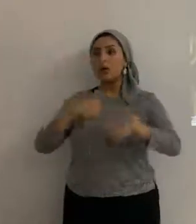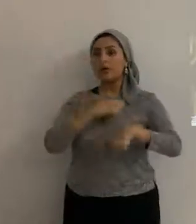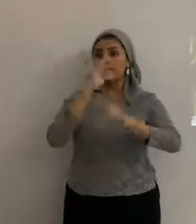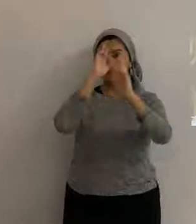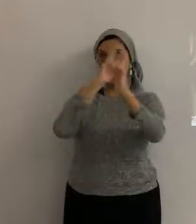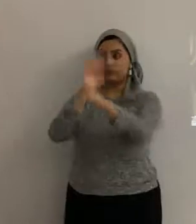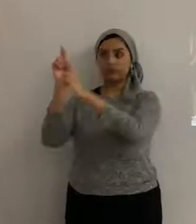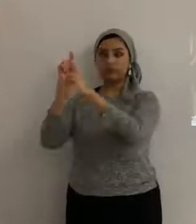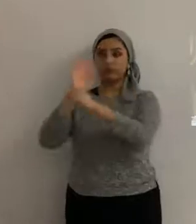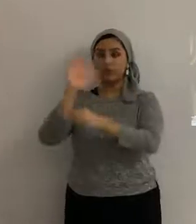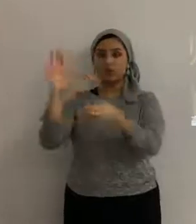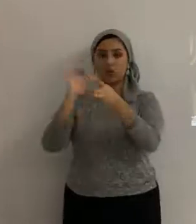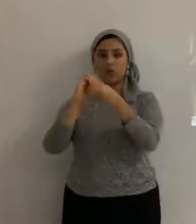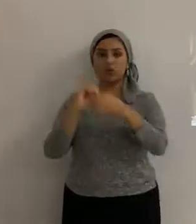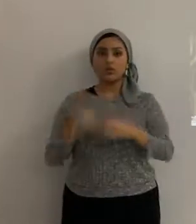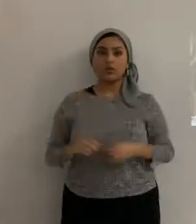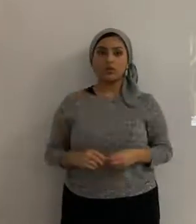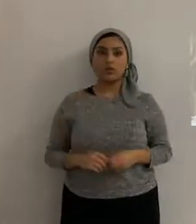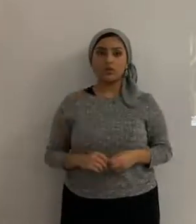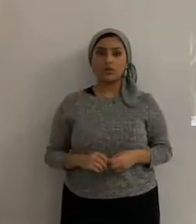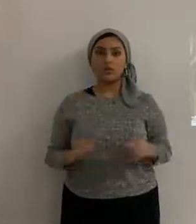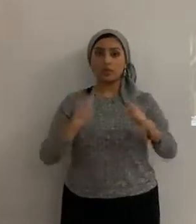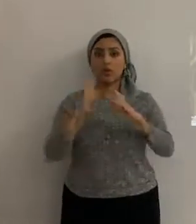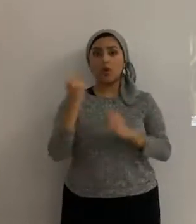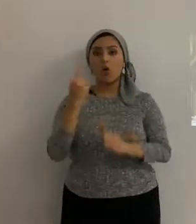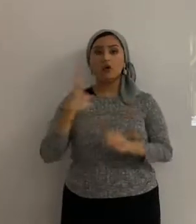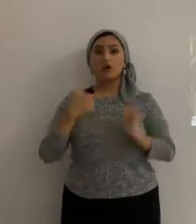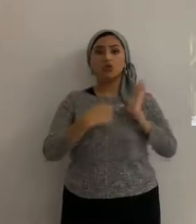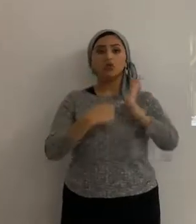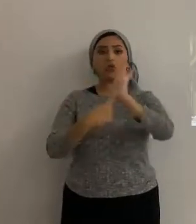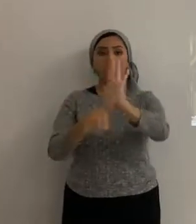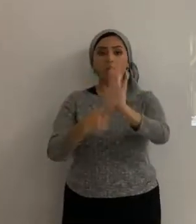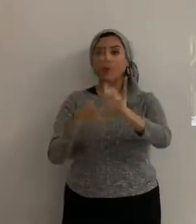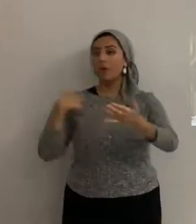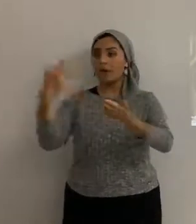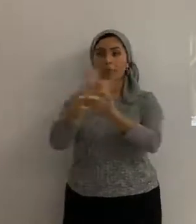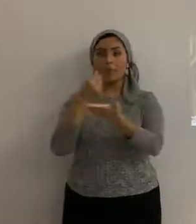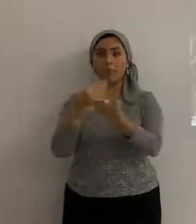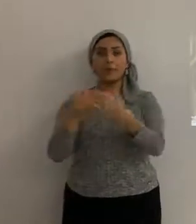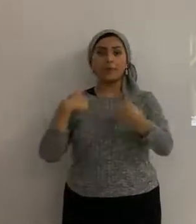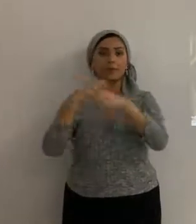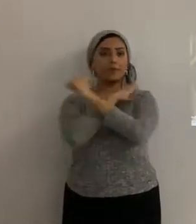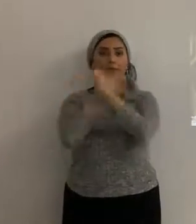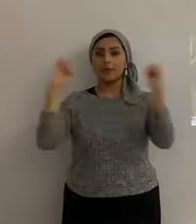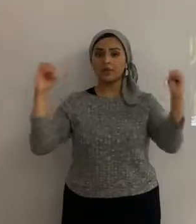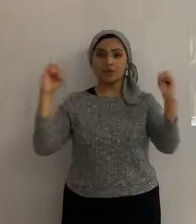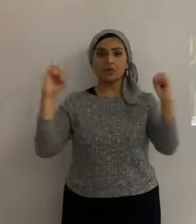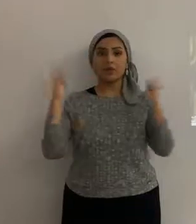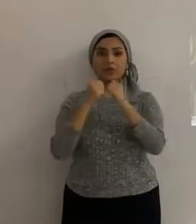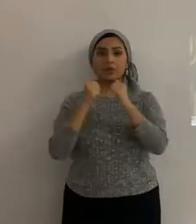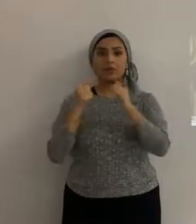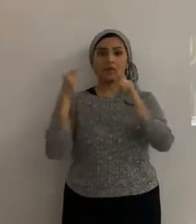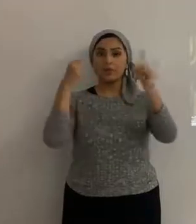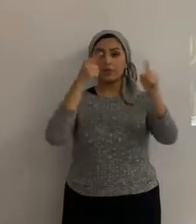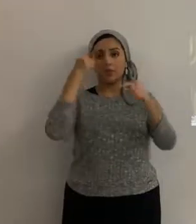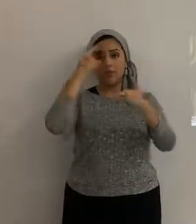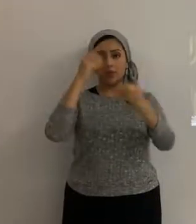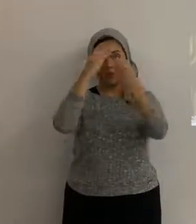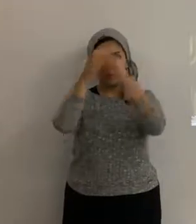los derechos de autor, simplemente las mostramos sin fines de lucro, con fines informativos. Que el Eterno les bendiga